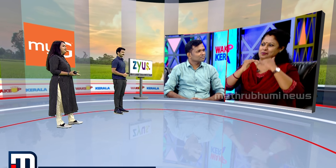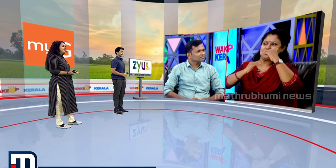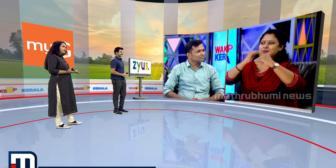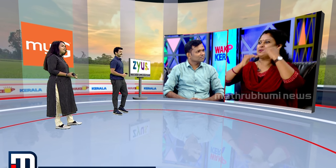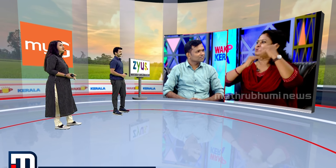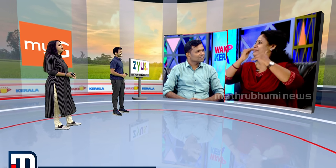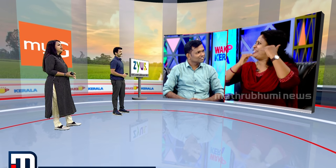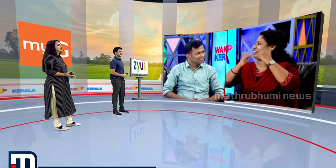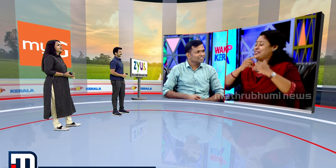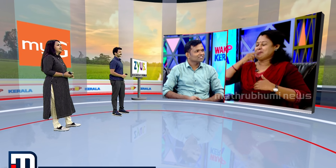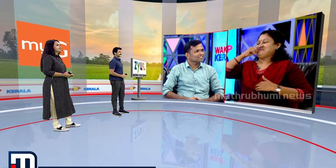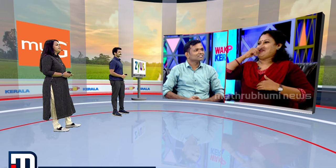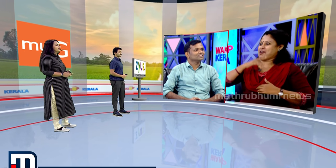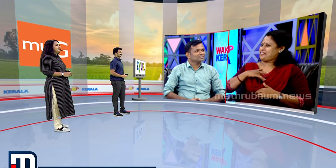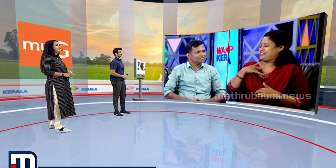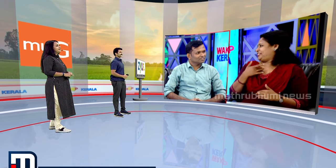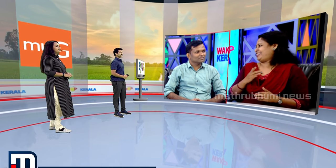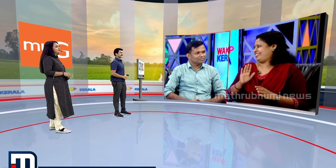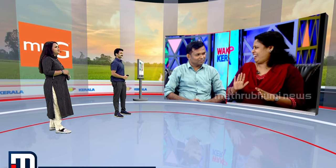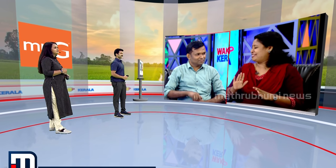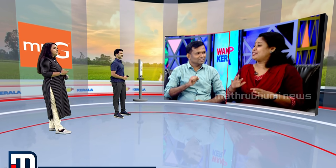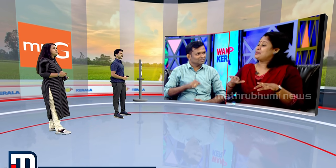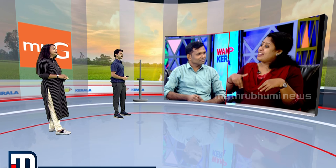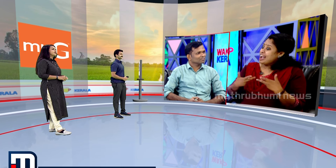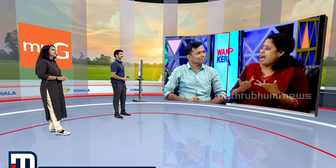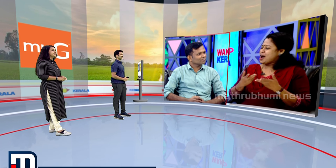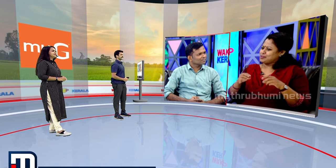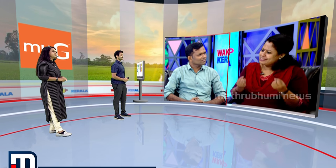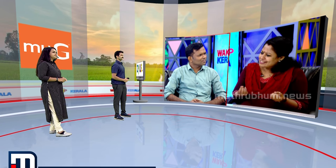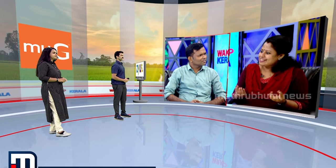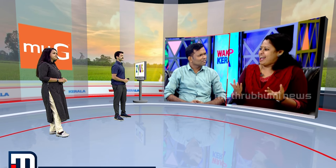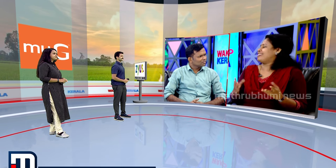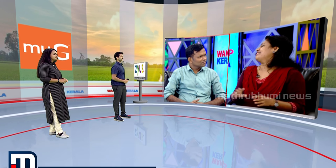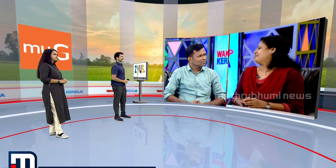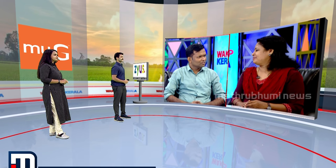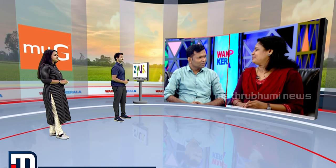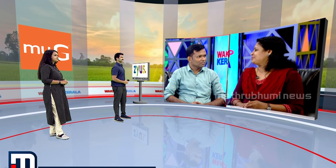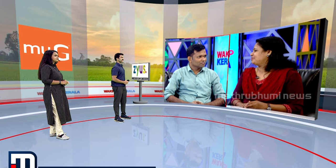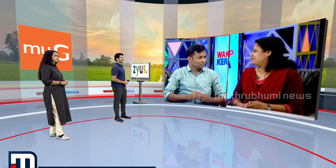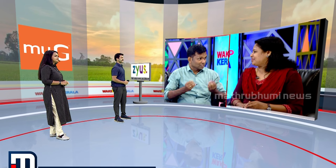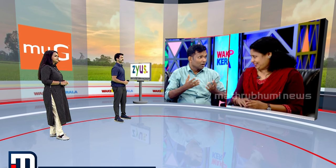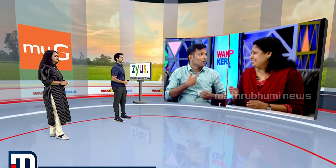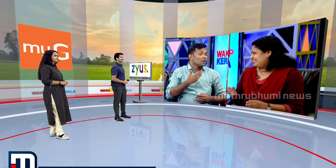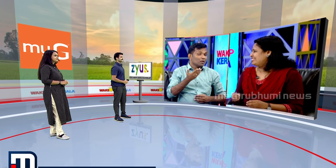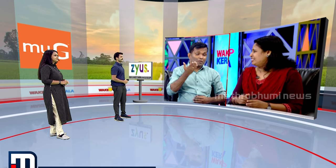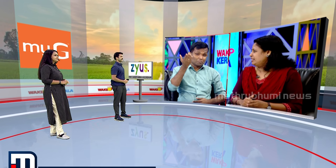എന്നുള്ളതിനെ വലിയ അഭിമാനത്തോടെയാണ് നോക്കിക്കാണുന്നത്. എങ്ങനെയാണ് ഈ ഒരു സംരംഭത്തിലേക്കൊക്കെ എത്തിയത്?